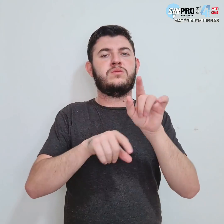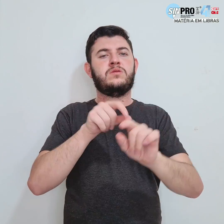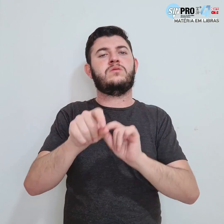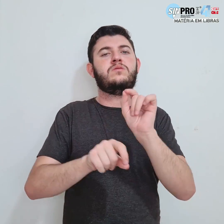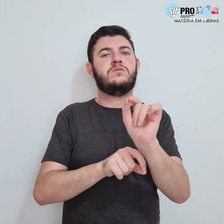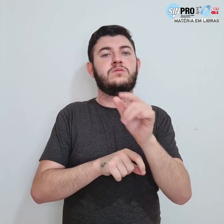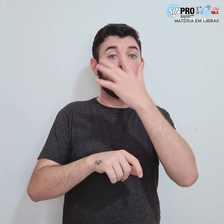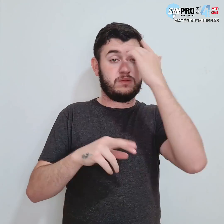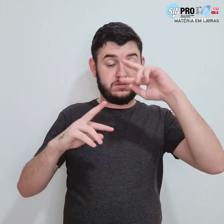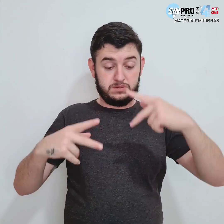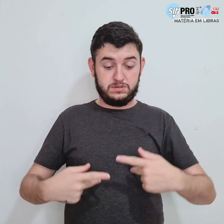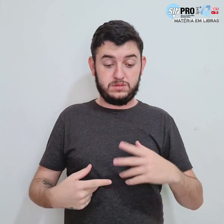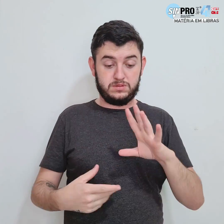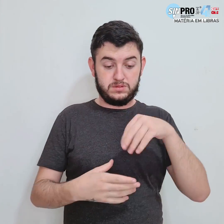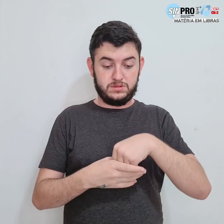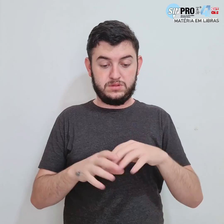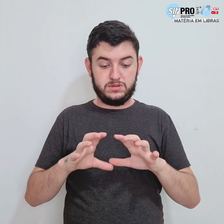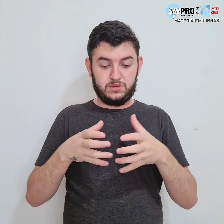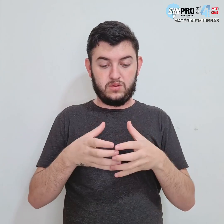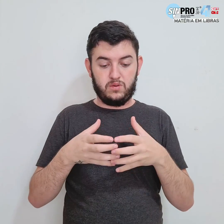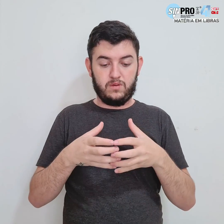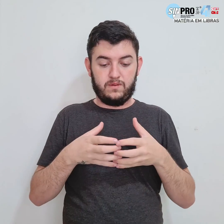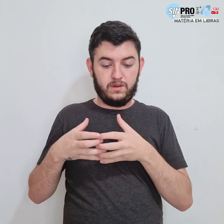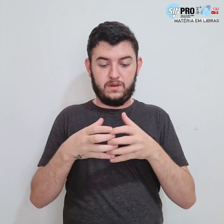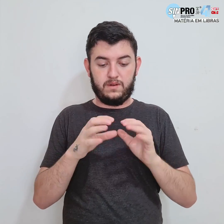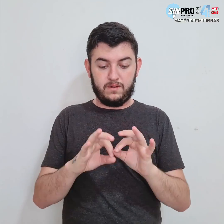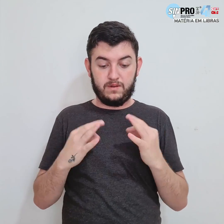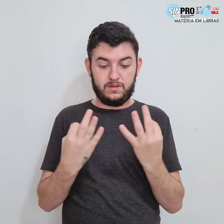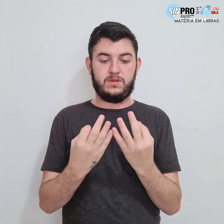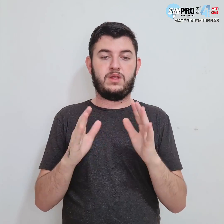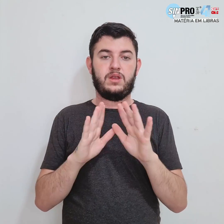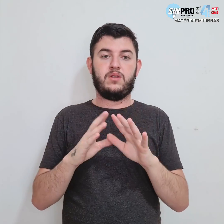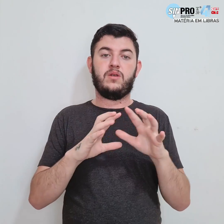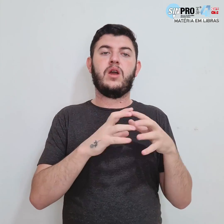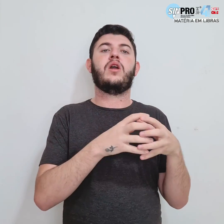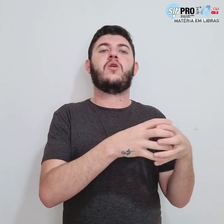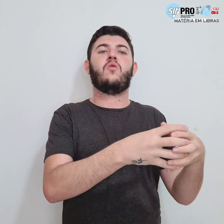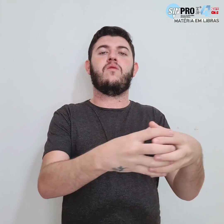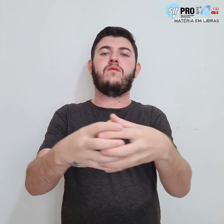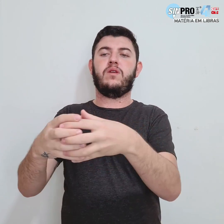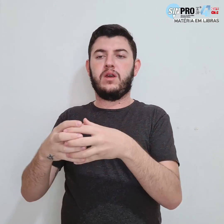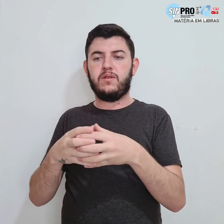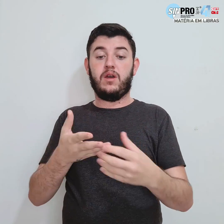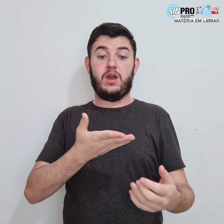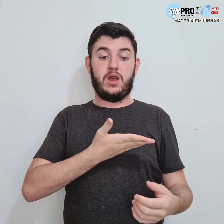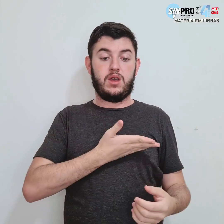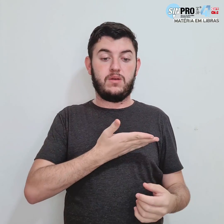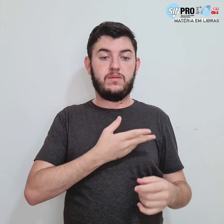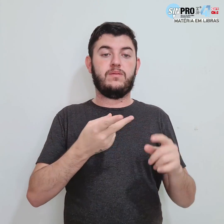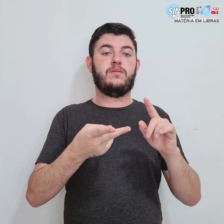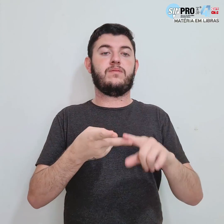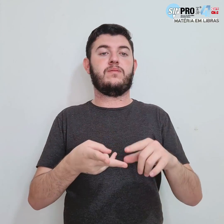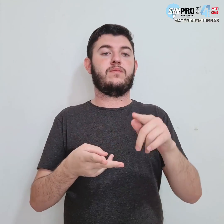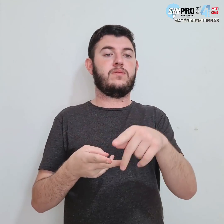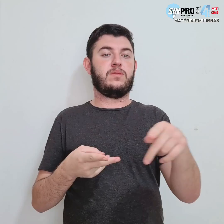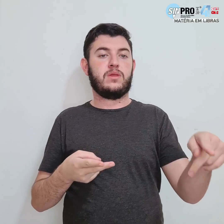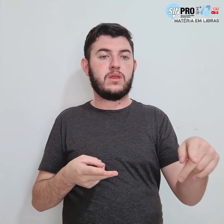não se formam somente no convívio intrafamiliar, se formam no contato com os colegas de sala de aula, com